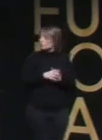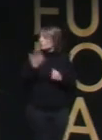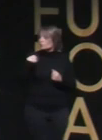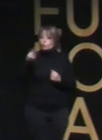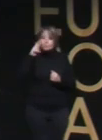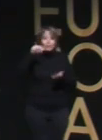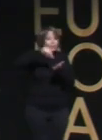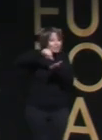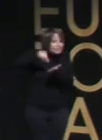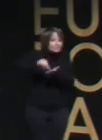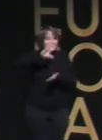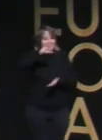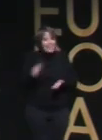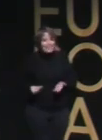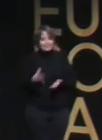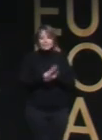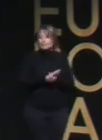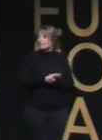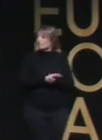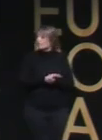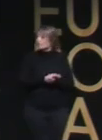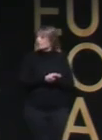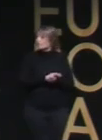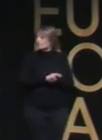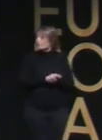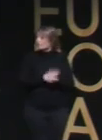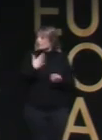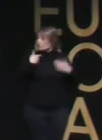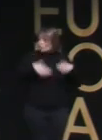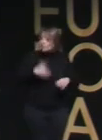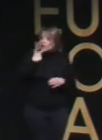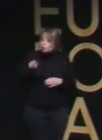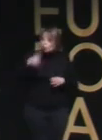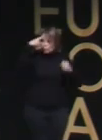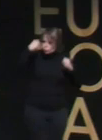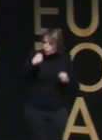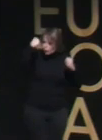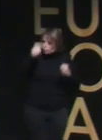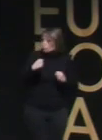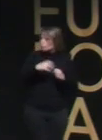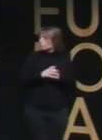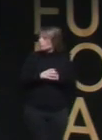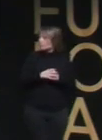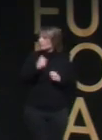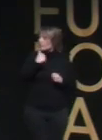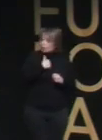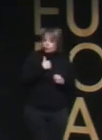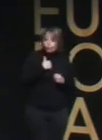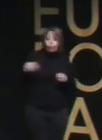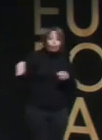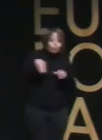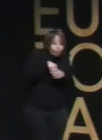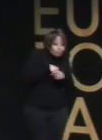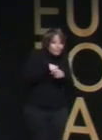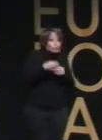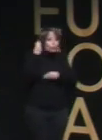las capitales de Asia, cuando decía, yo me hacía chuletas ya con esa edad. Y yo a mi hija diciéndole, las tienes que estudiar. Digo, hostia, estoy yo atrapado en aquello que yo no